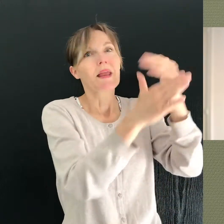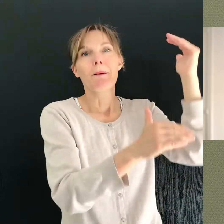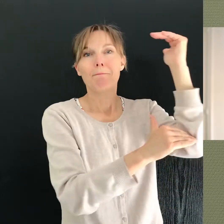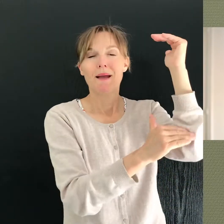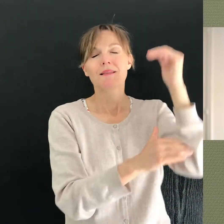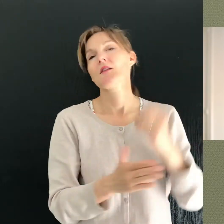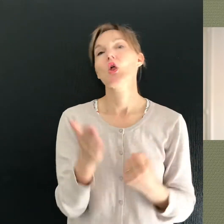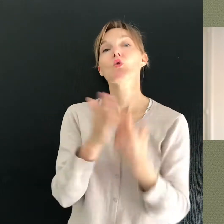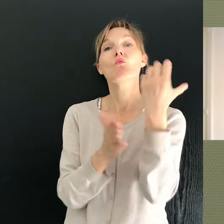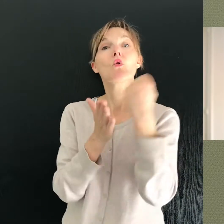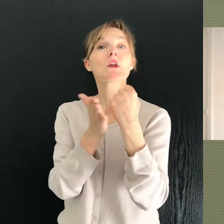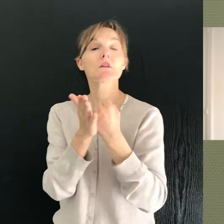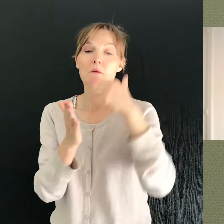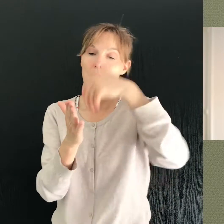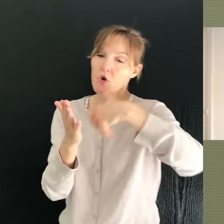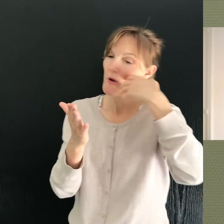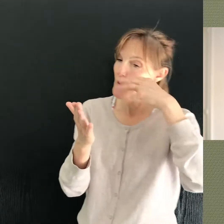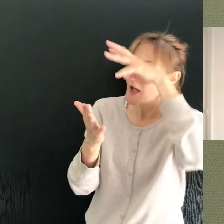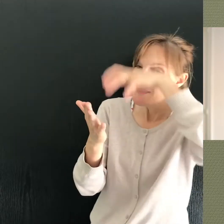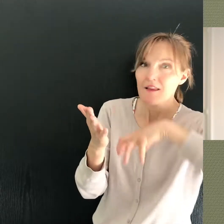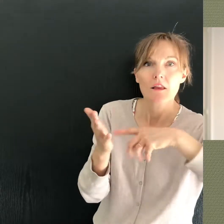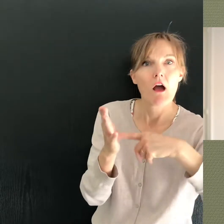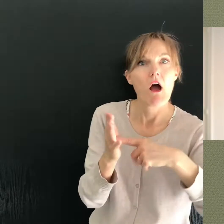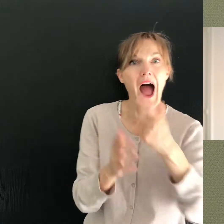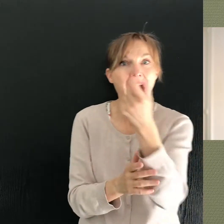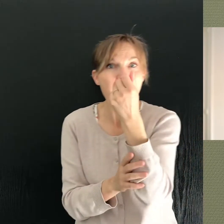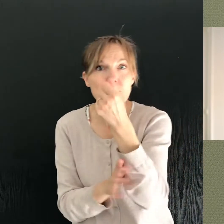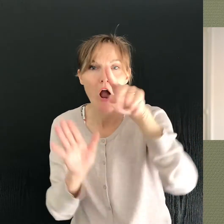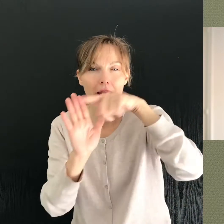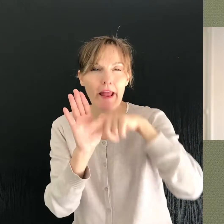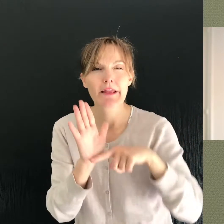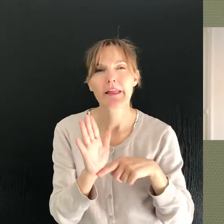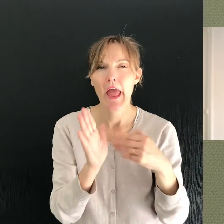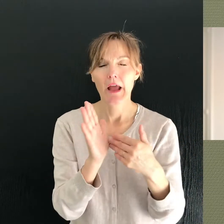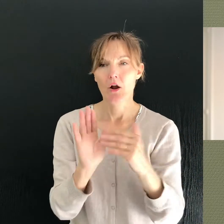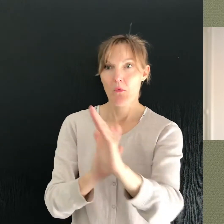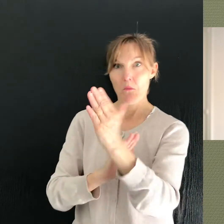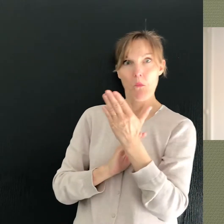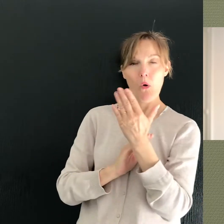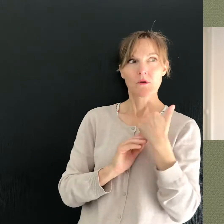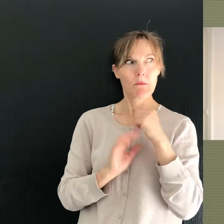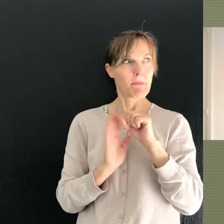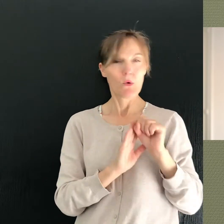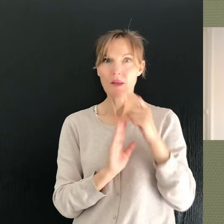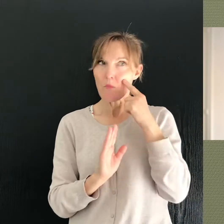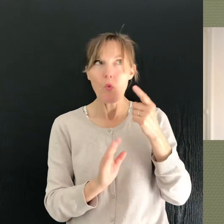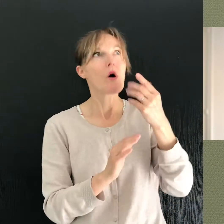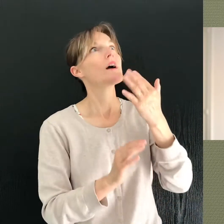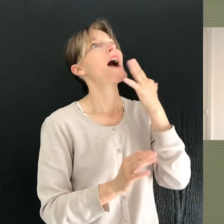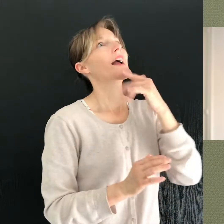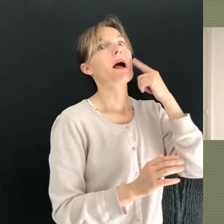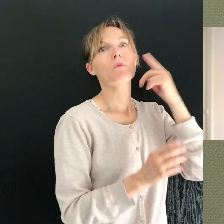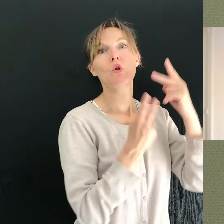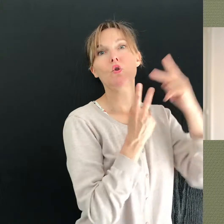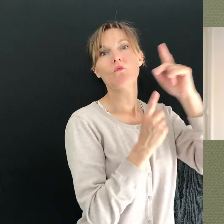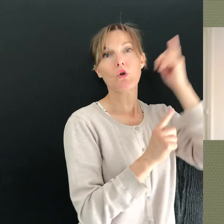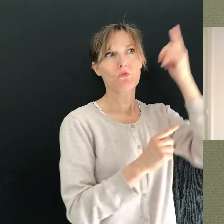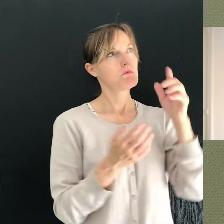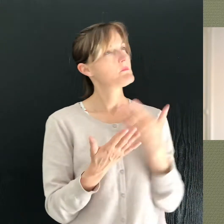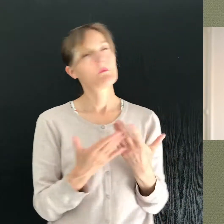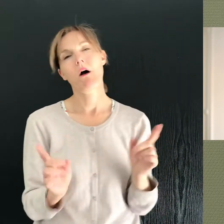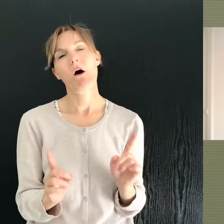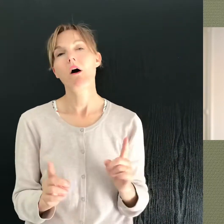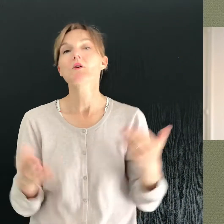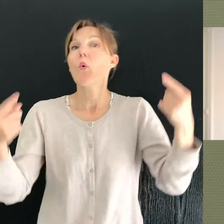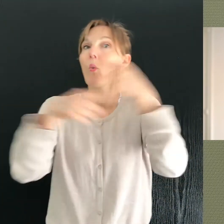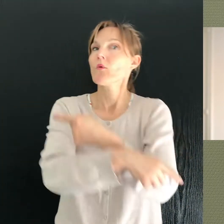le Nouveau Testament, l'argent n'est jamais un critère mis en avant pour plaire au Seigneur. C'est d'ailleurs souvent le contraire. Les